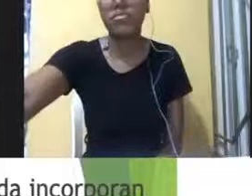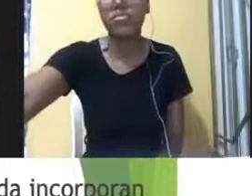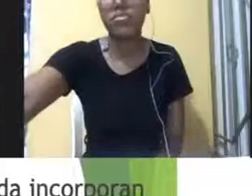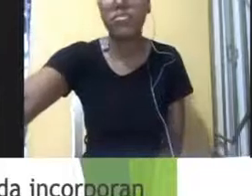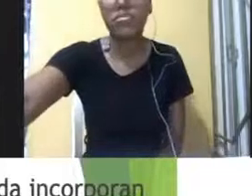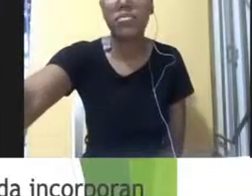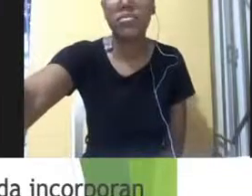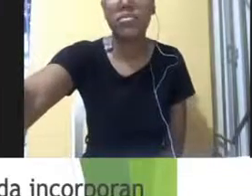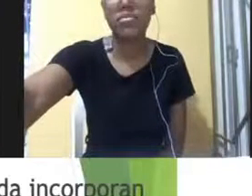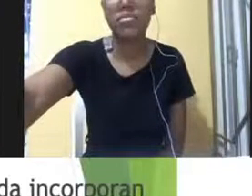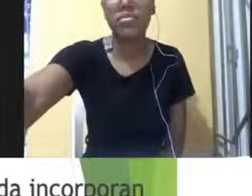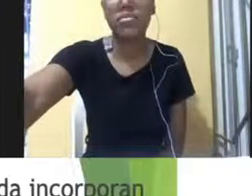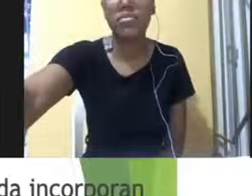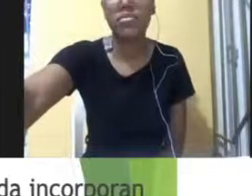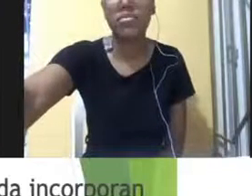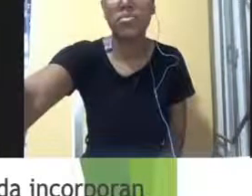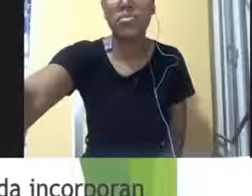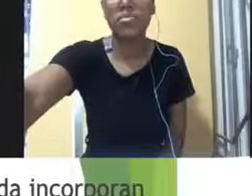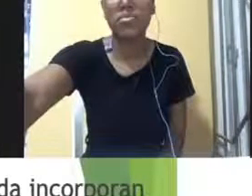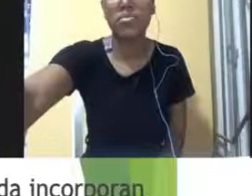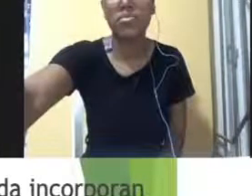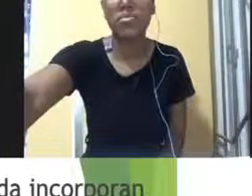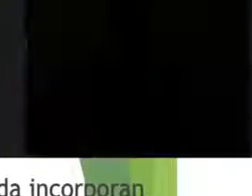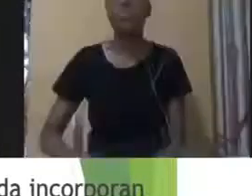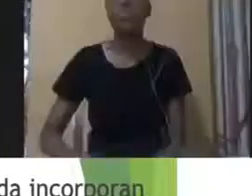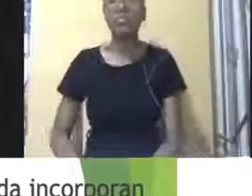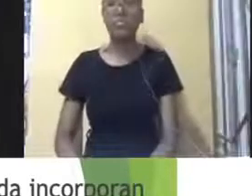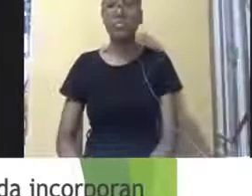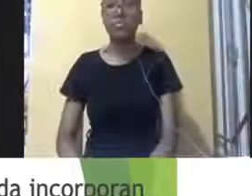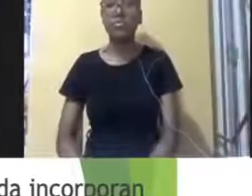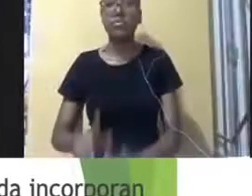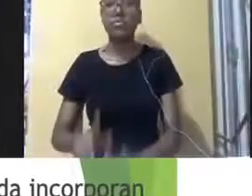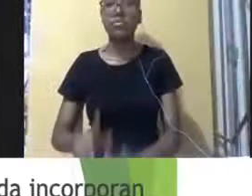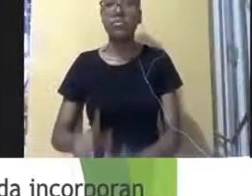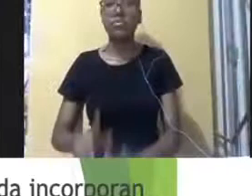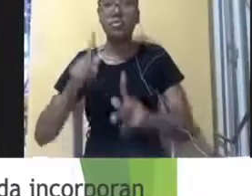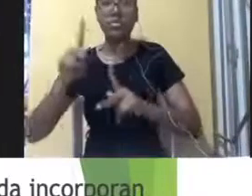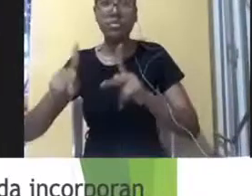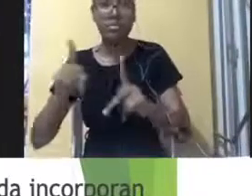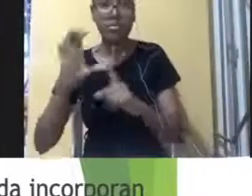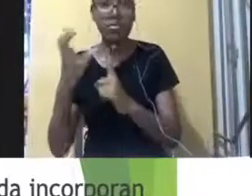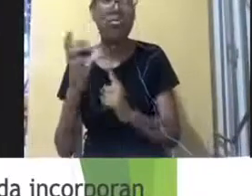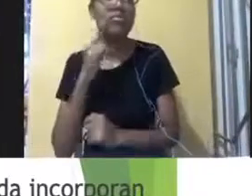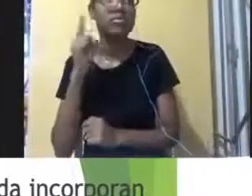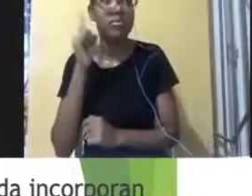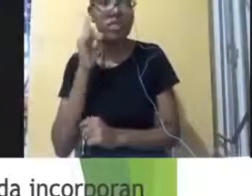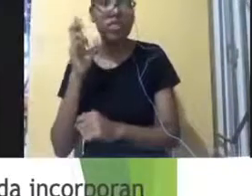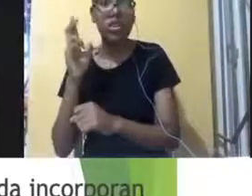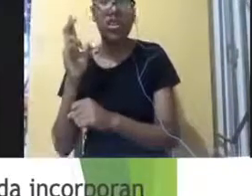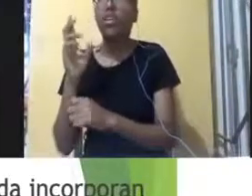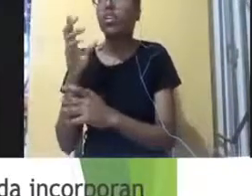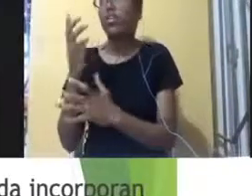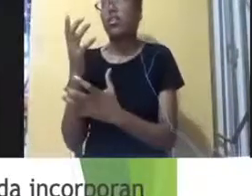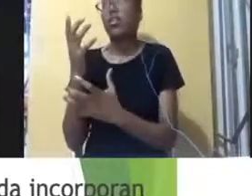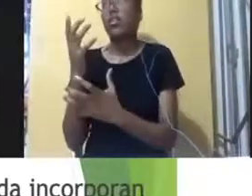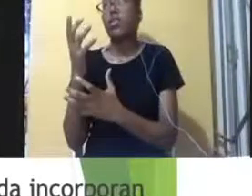Los miembros de la comunidad sorda incorporan su sordera como parte de su identidad. No es como ninguna problemática. No hay ningún